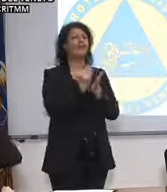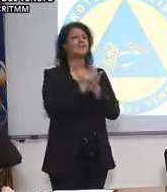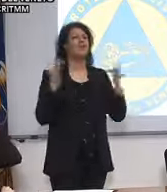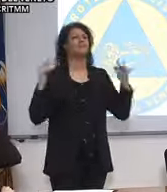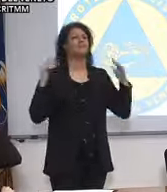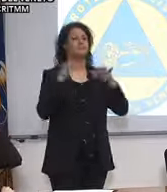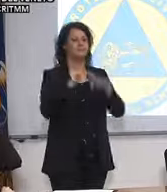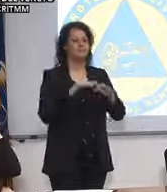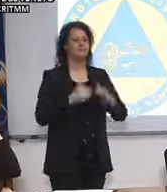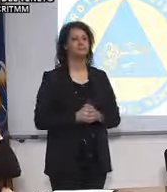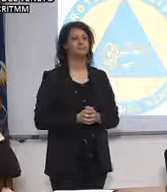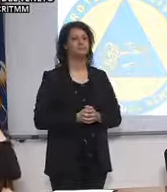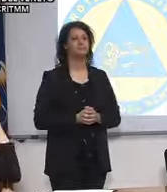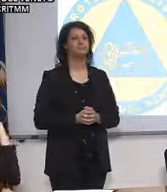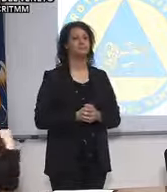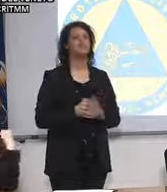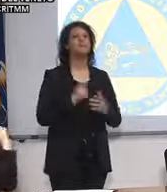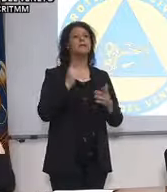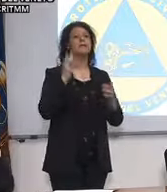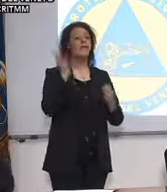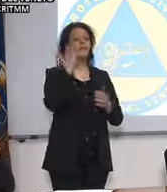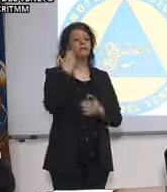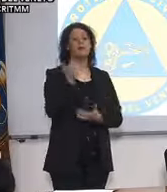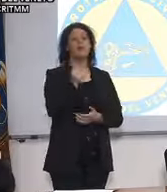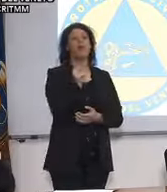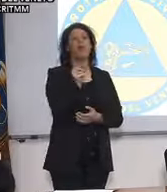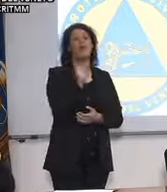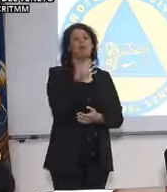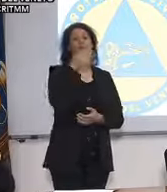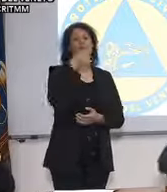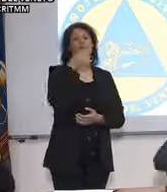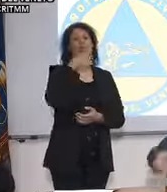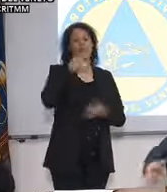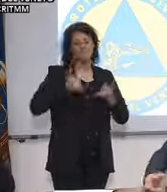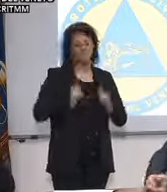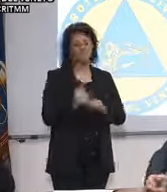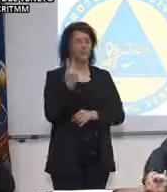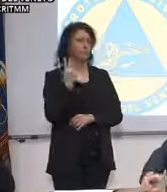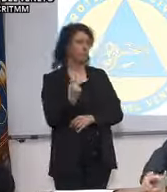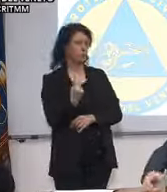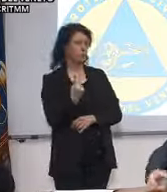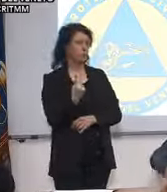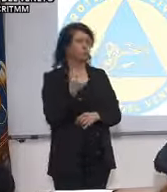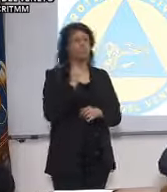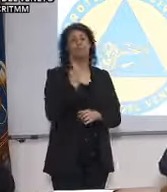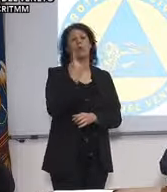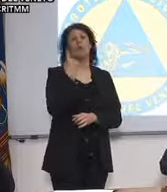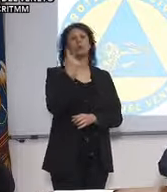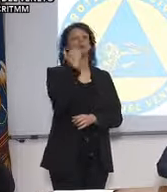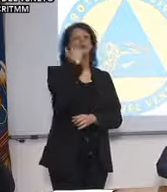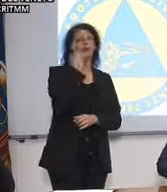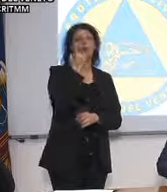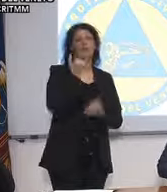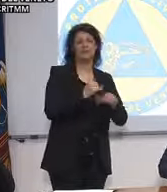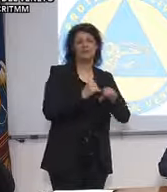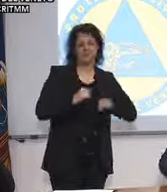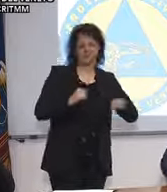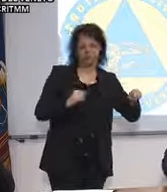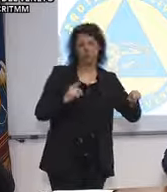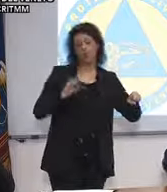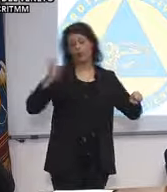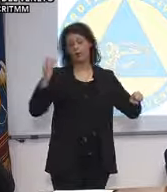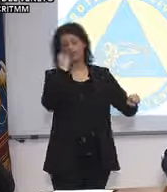riuscite, anche se avete minori, penso a una coppia che può avere due minori, magari fate un'uscita, un genitore con un bimbo, un altro bimbo,